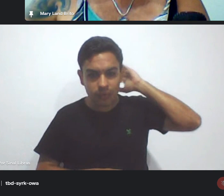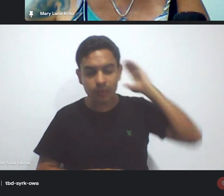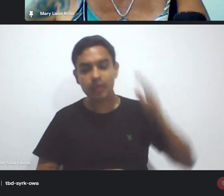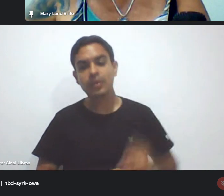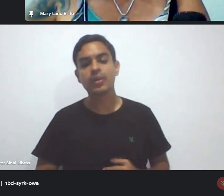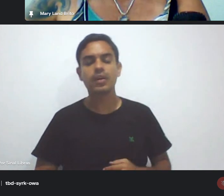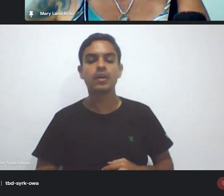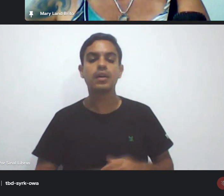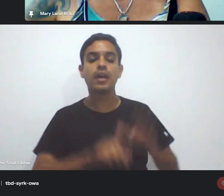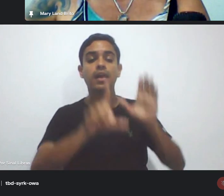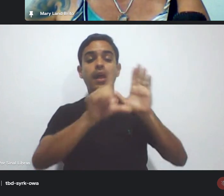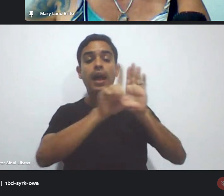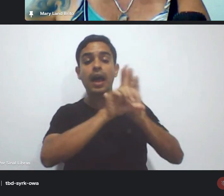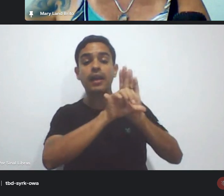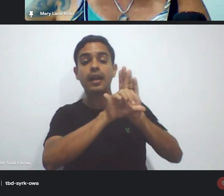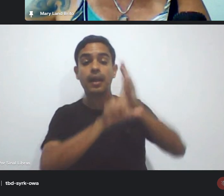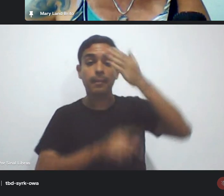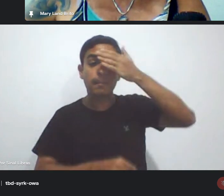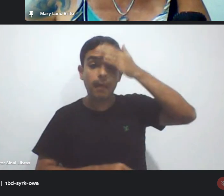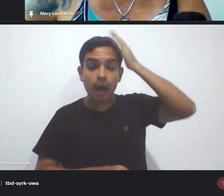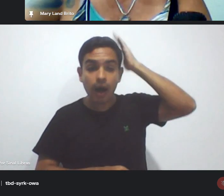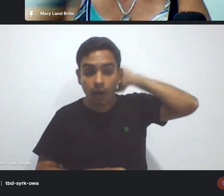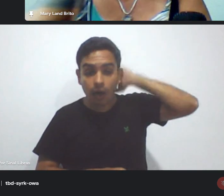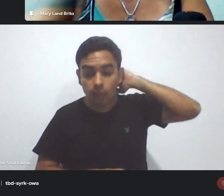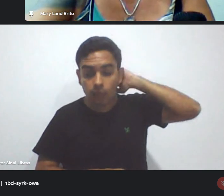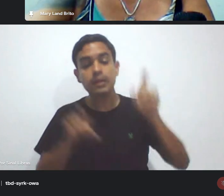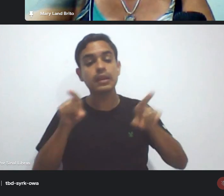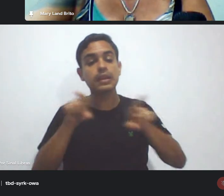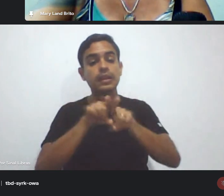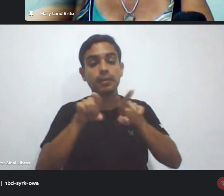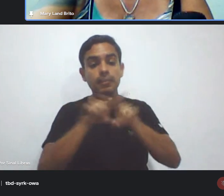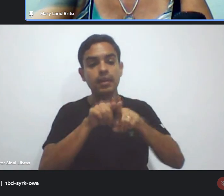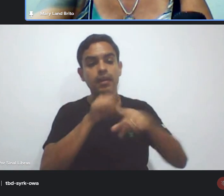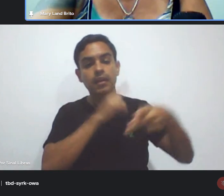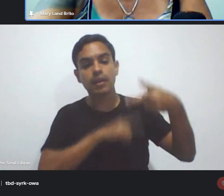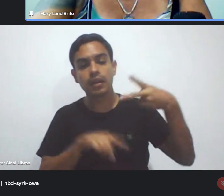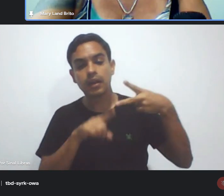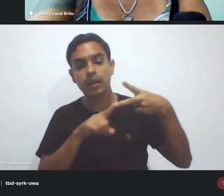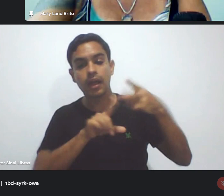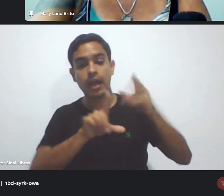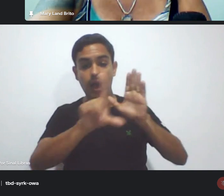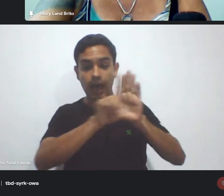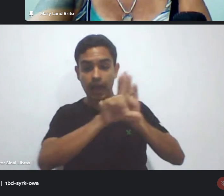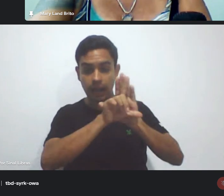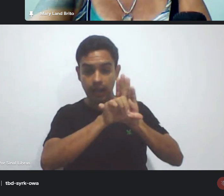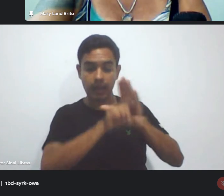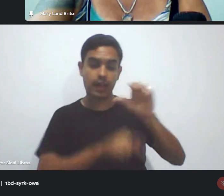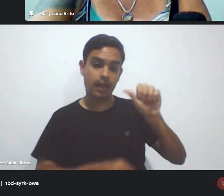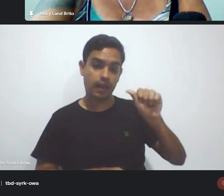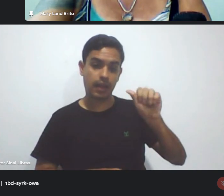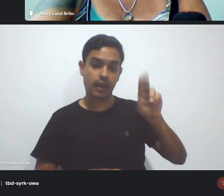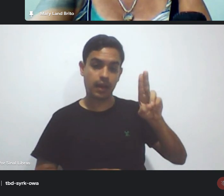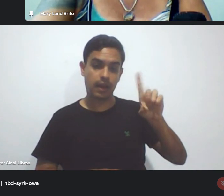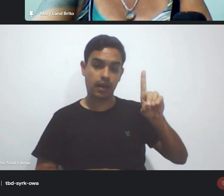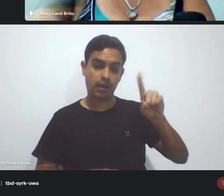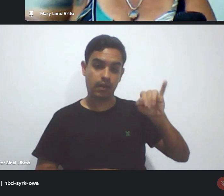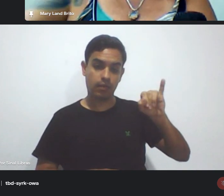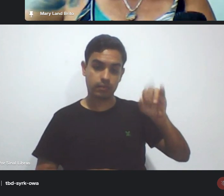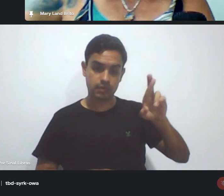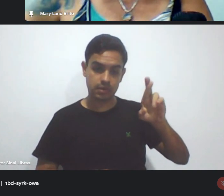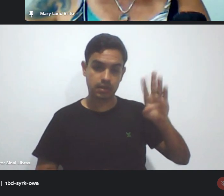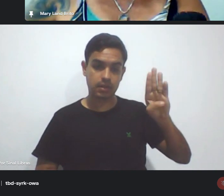Da lei Paulo Gustavo e da Lei Aldir de outra Blanc. lei. Isso, você falou